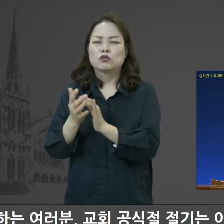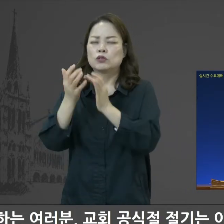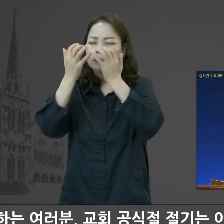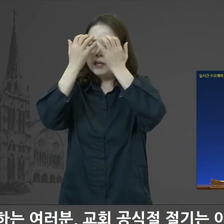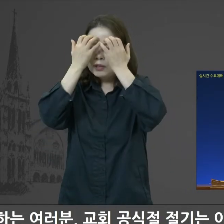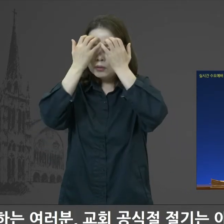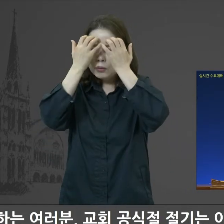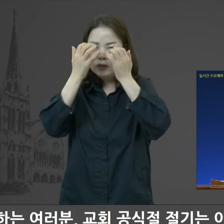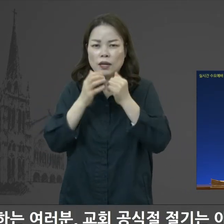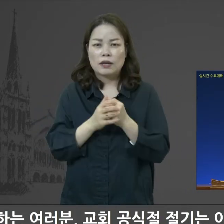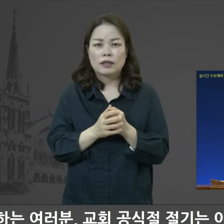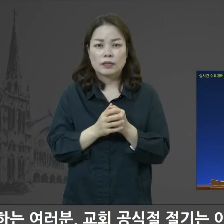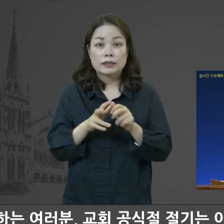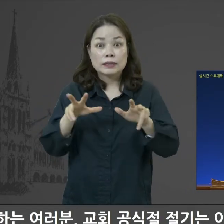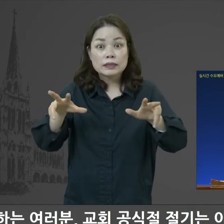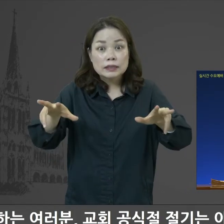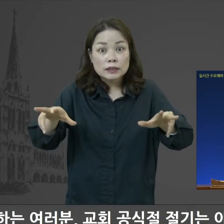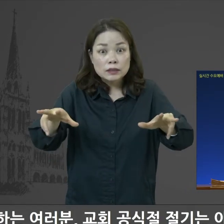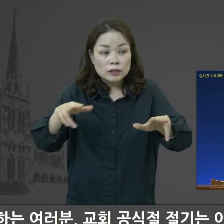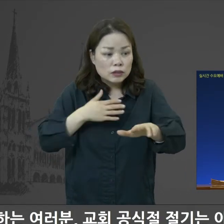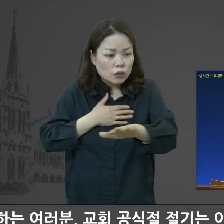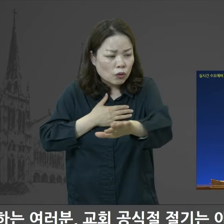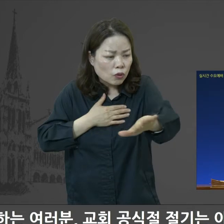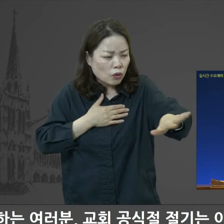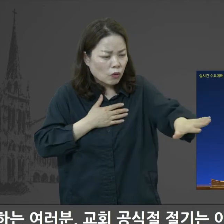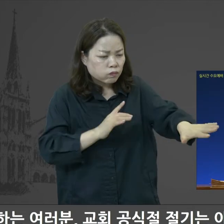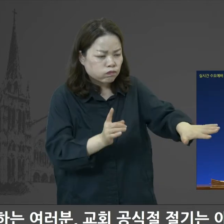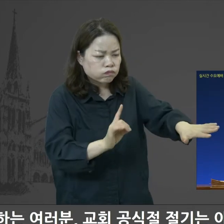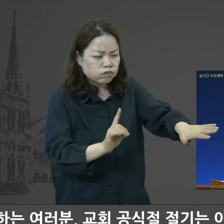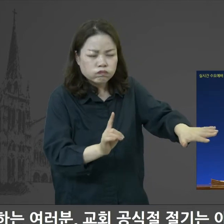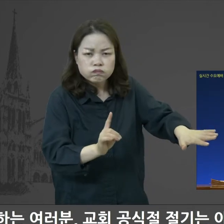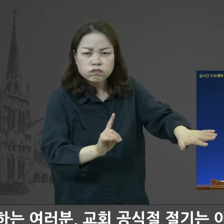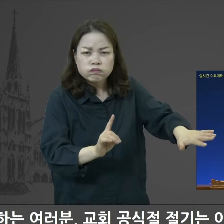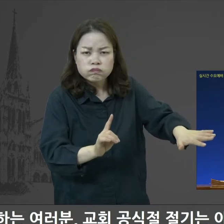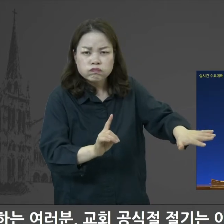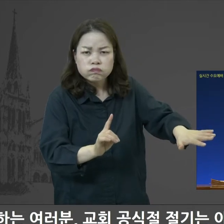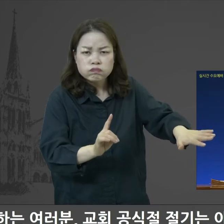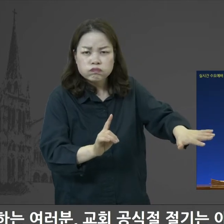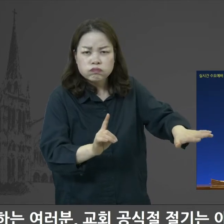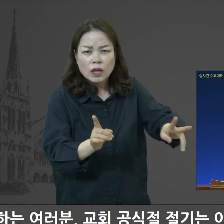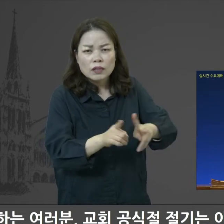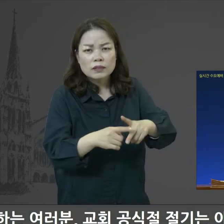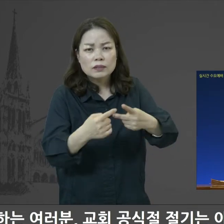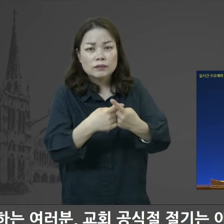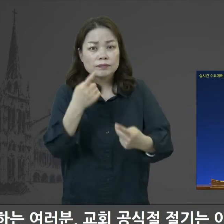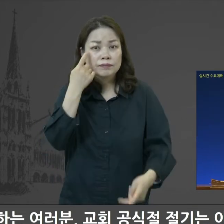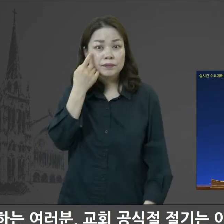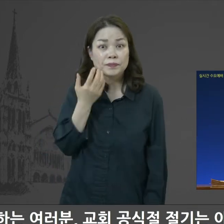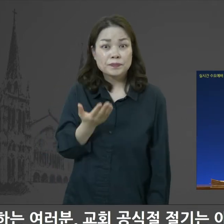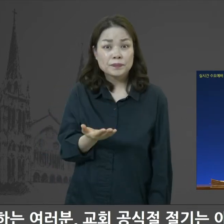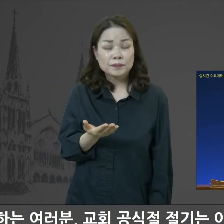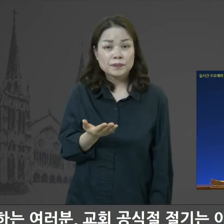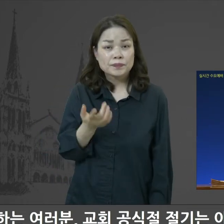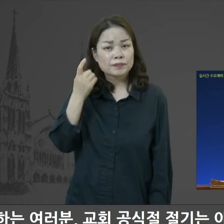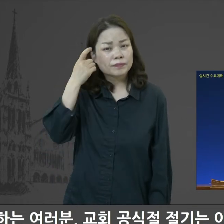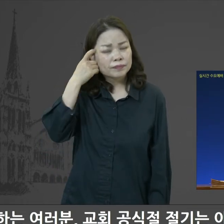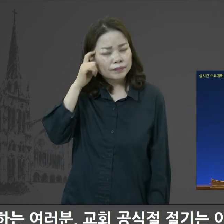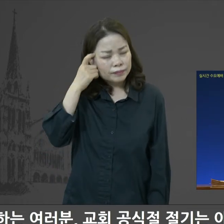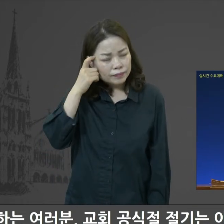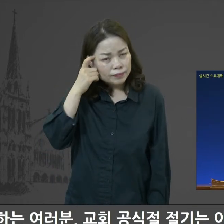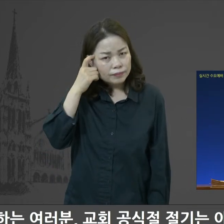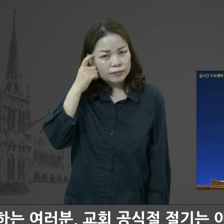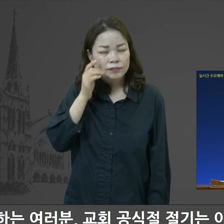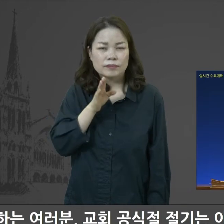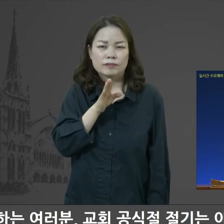고난은 지금 저와 여러분에게 어떻게 이해되어 있고 어떻게 정리되어 있는지